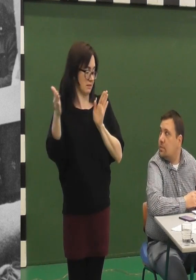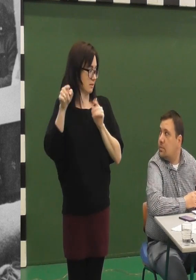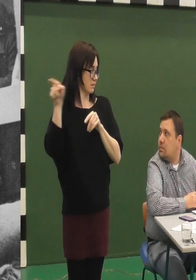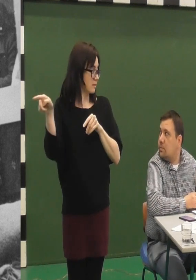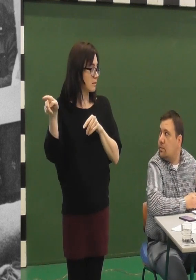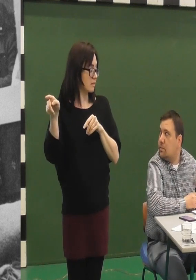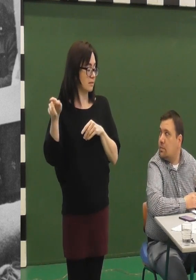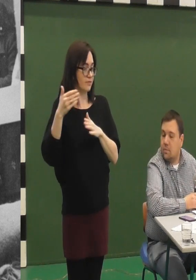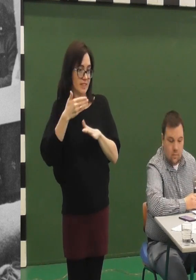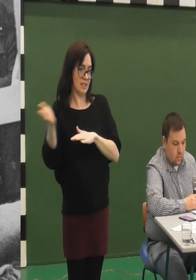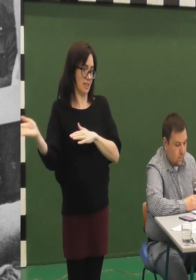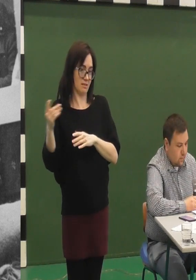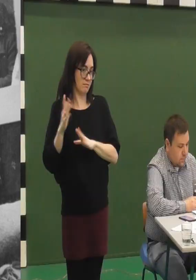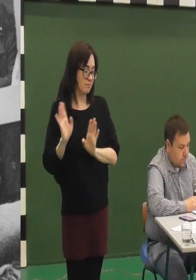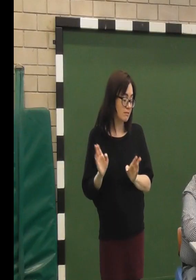kértek